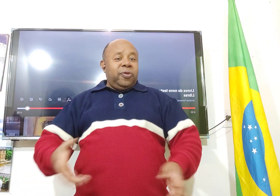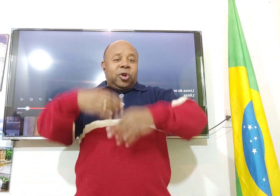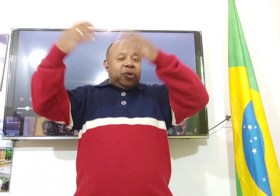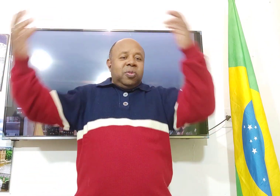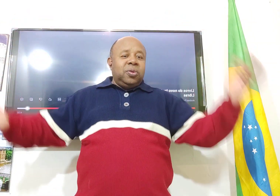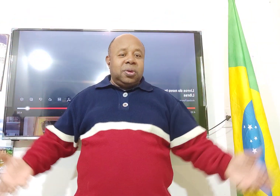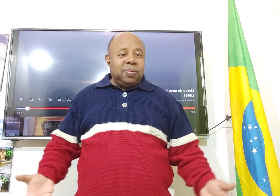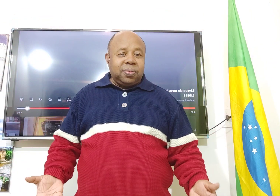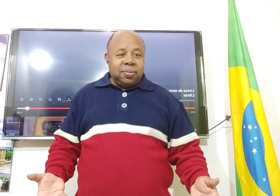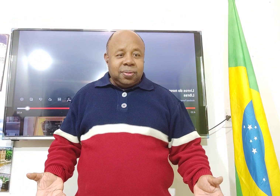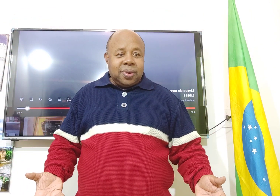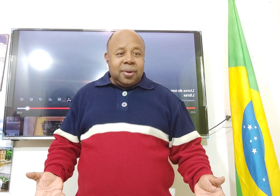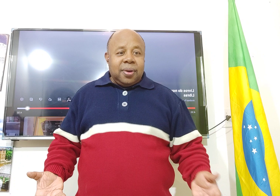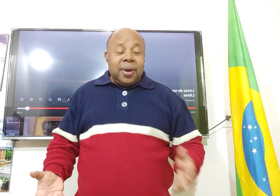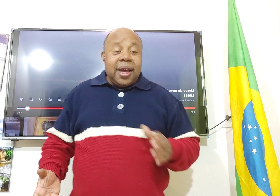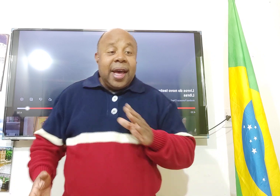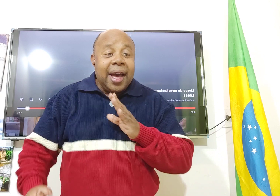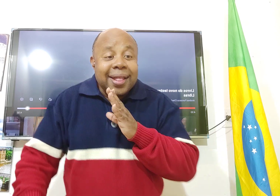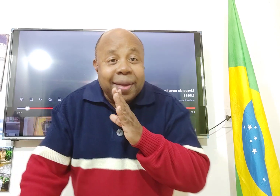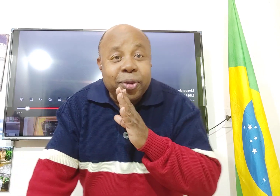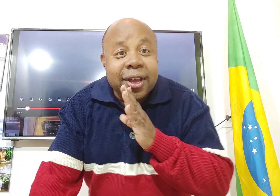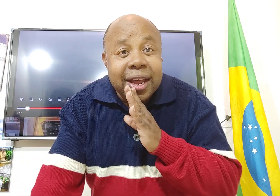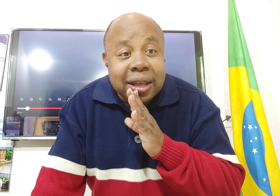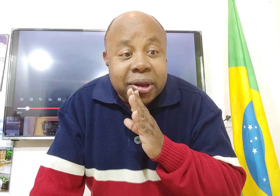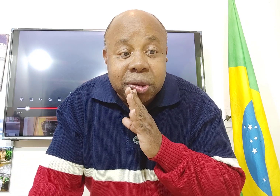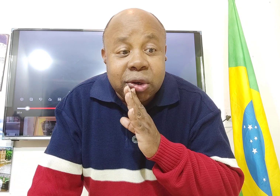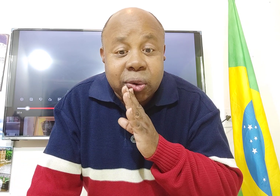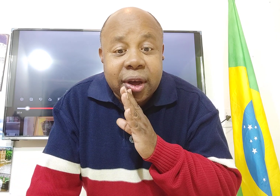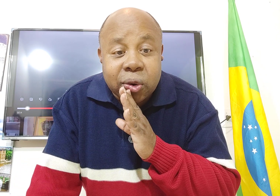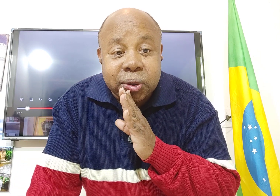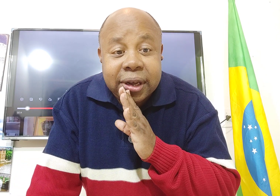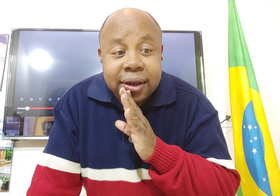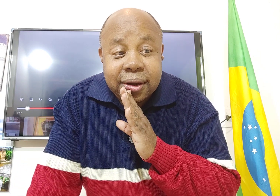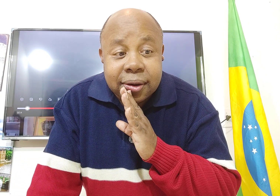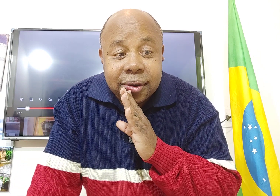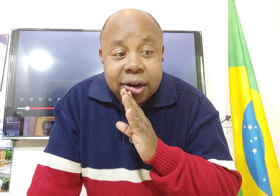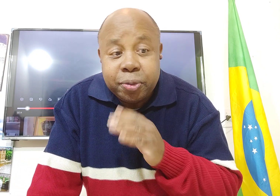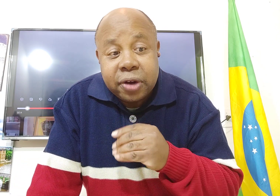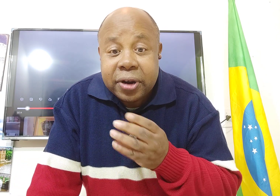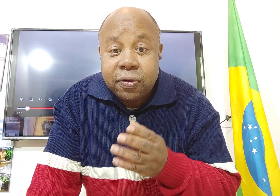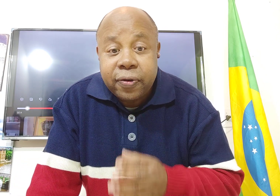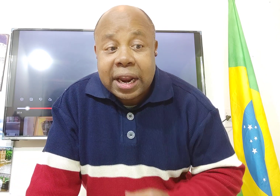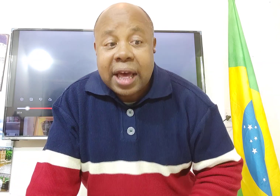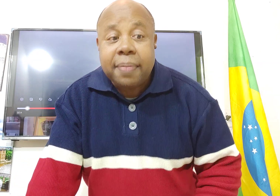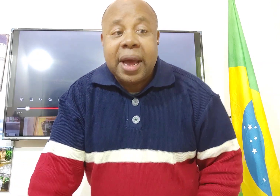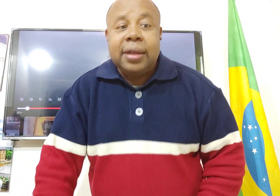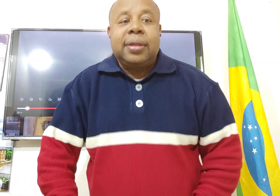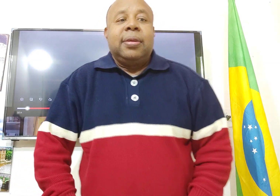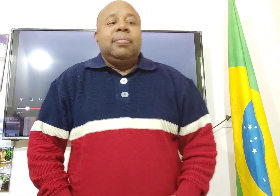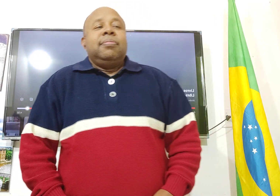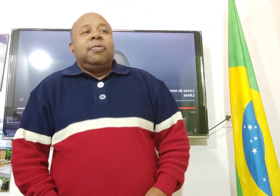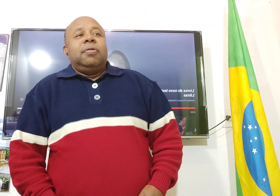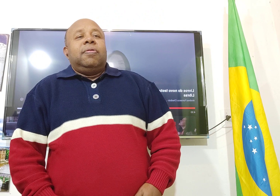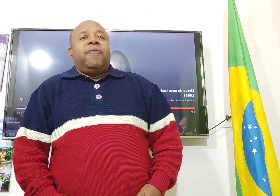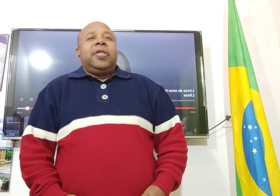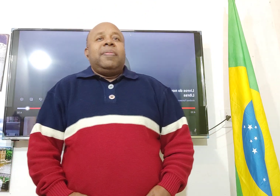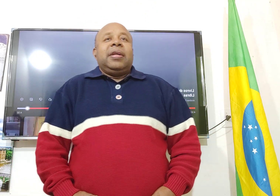e falou para todo mundo. Até porque ele também não tinha outro recurso, né? Ele não podia falar, vou falar mais. Vou fazer